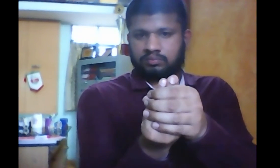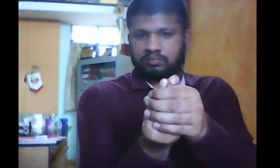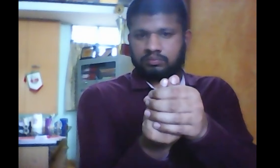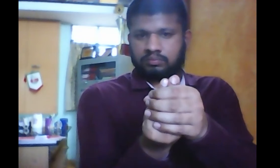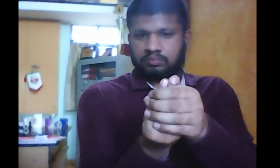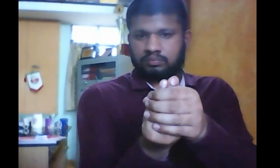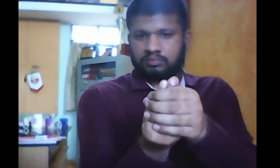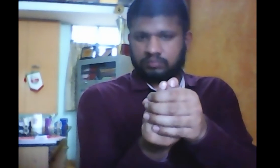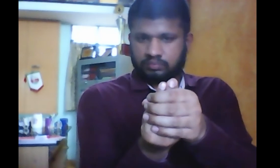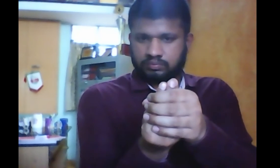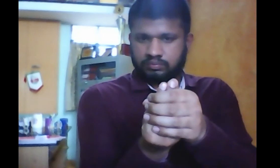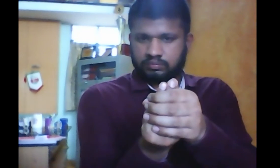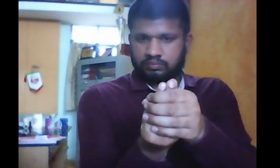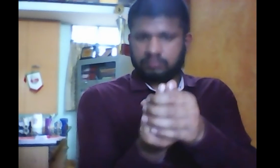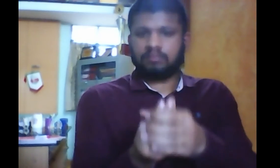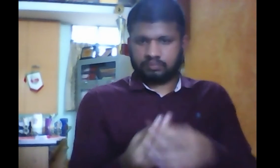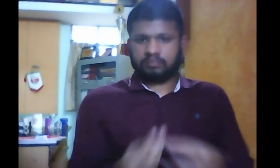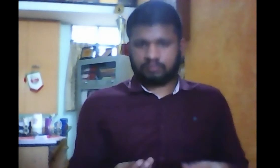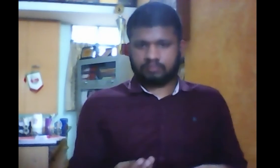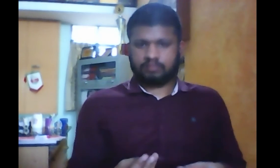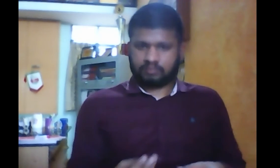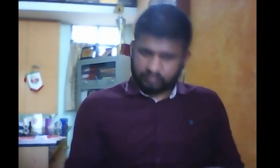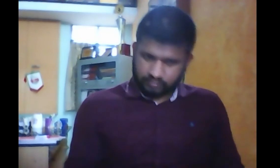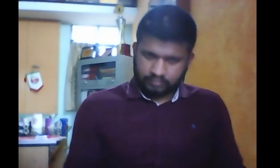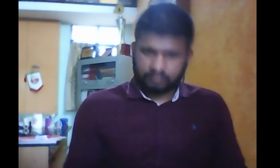hand. So like right hand को left hand के अंदर डालिए.